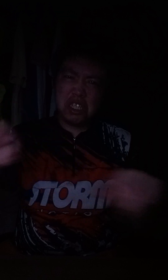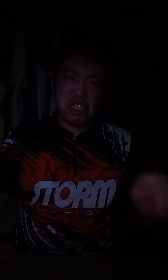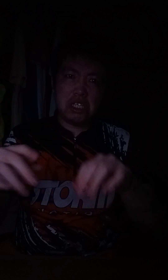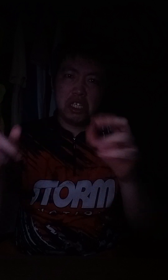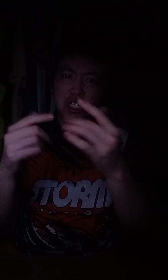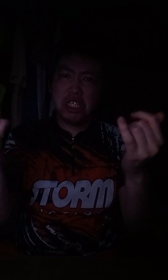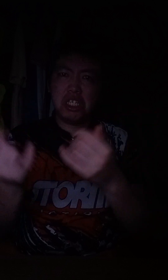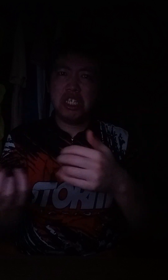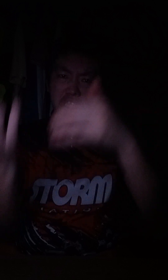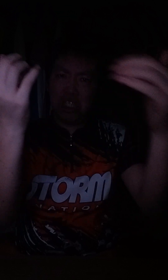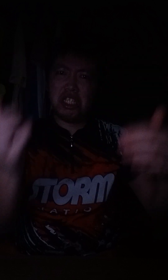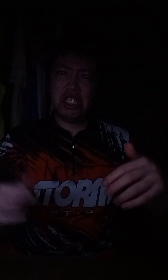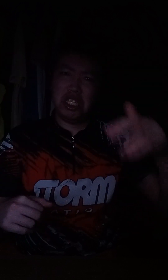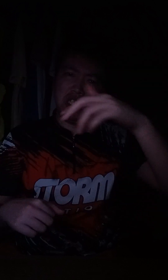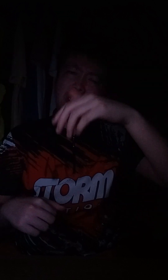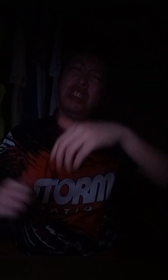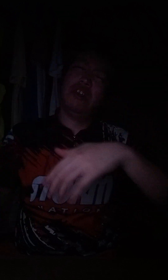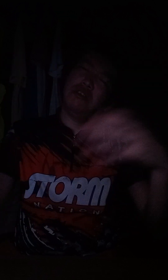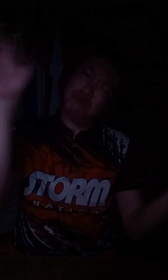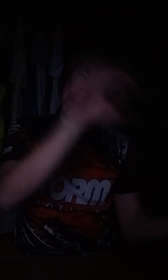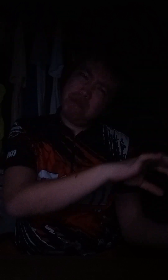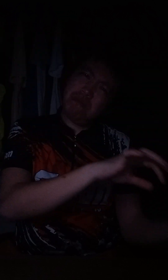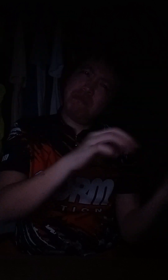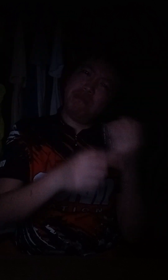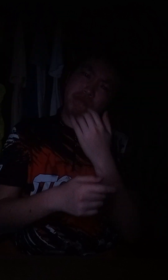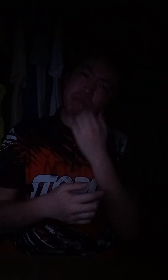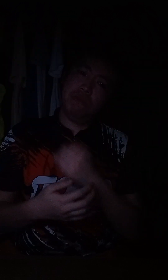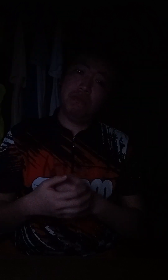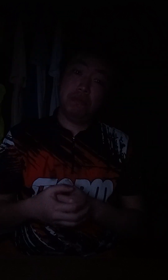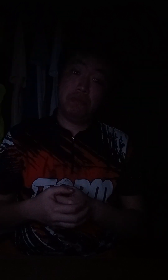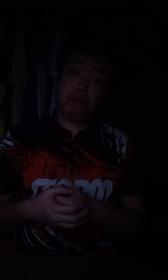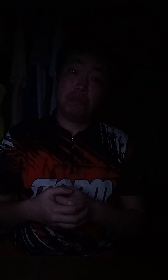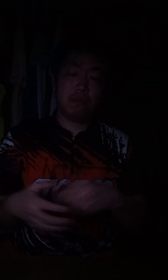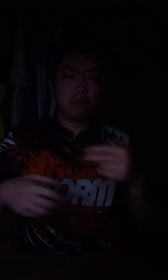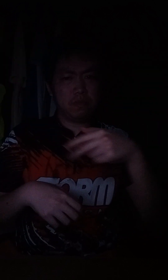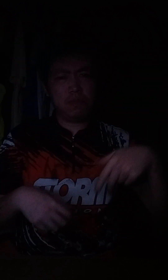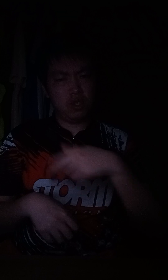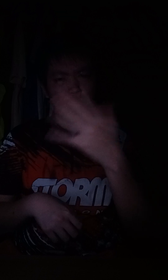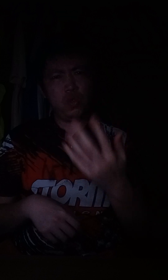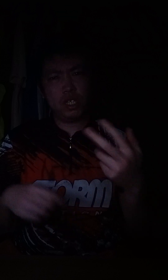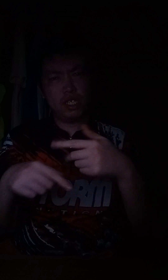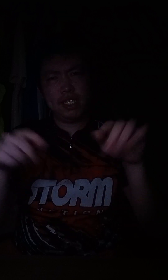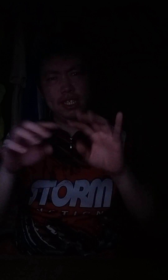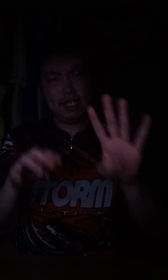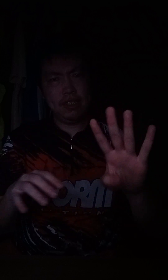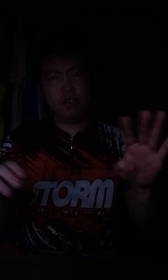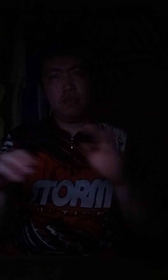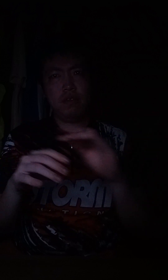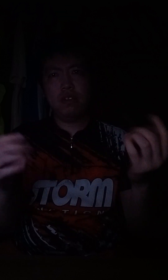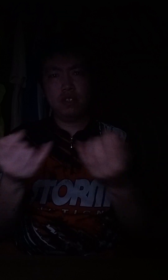아저씨는 날라가가지고 쓰러져 있었거든. 50대 버스기사와 승객 4명은 크게 다치지